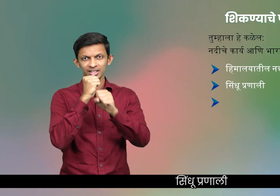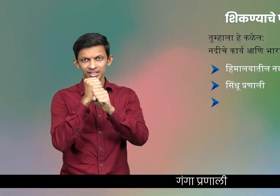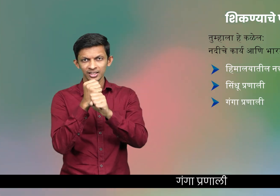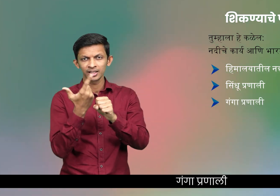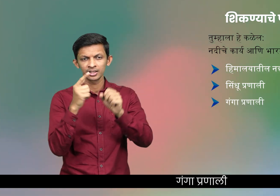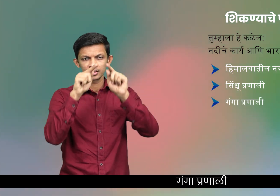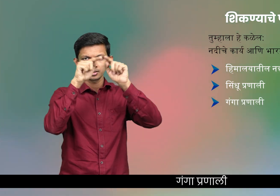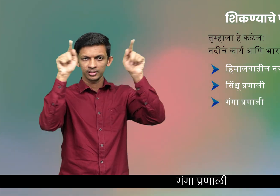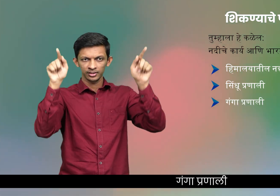गंगा प्रणाली,